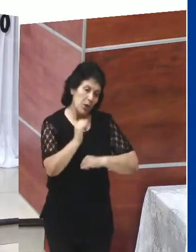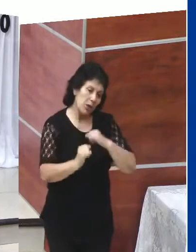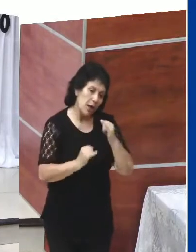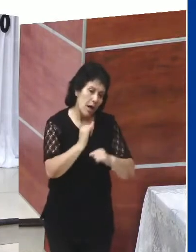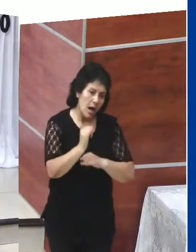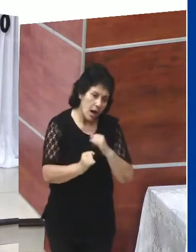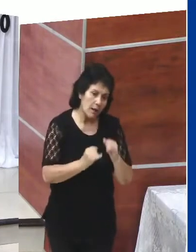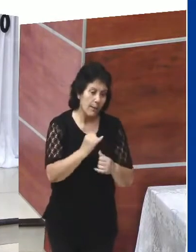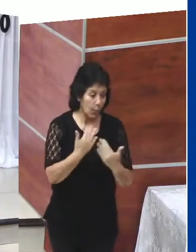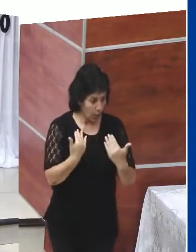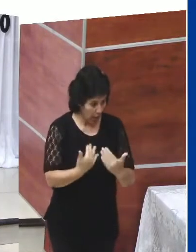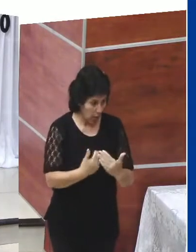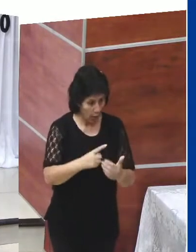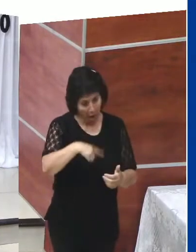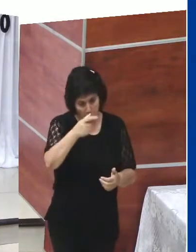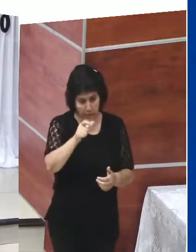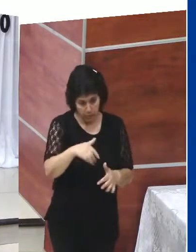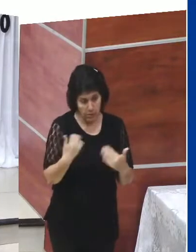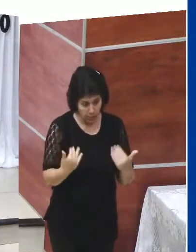qué es tan significativo.